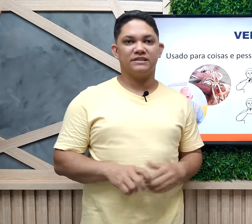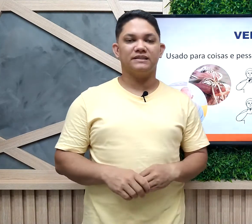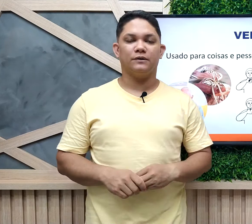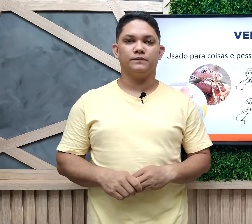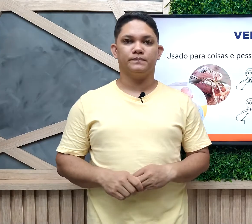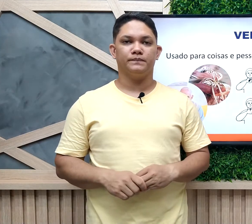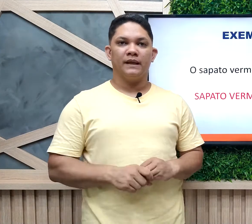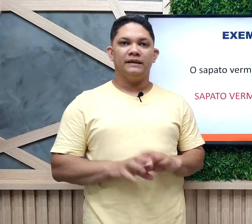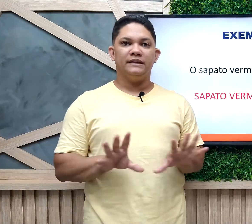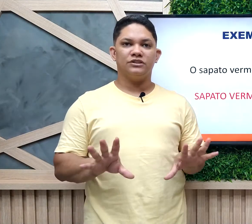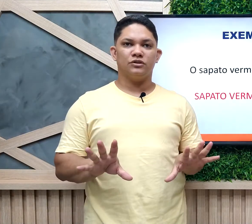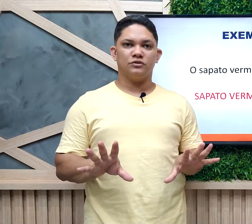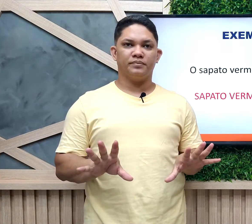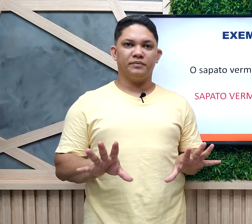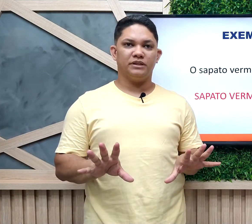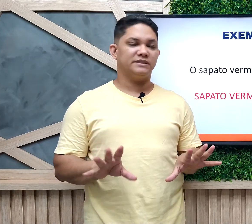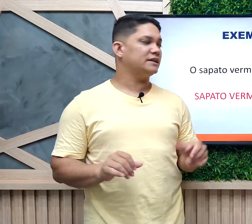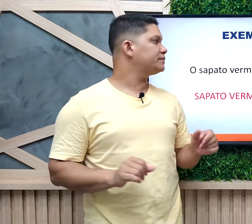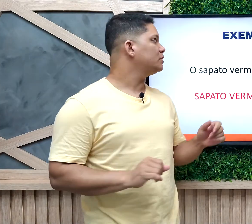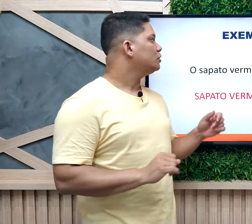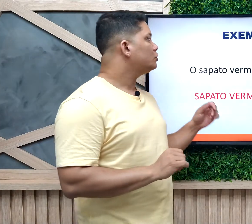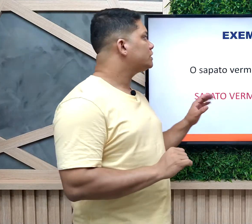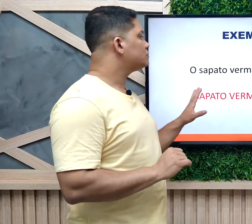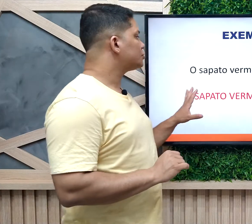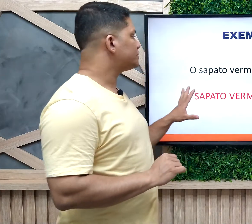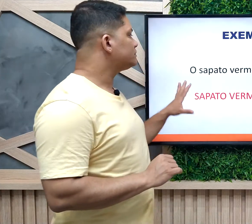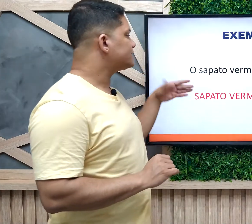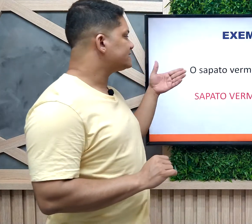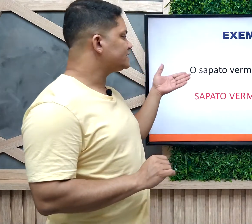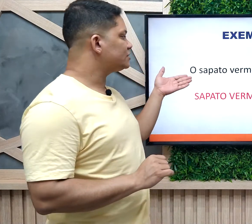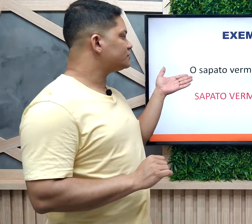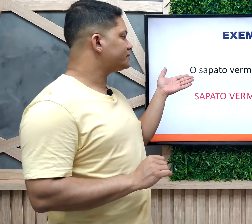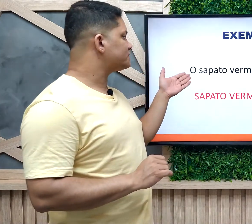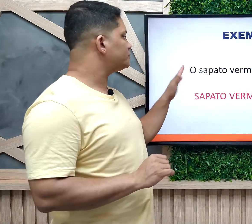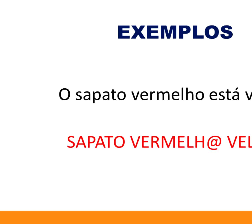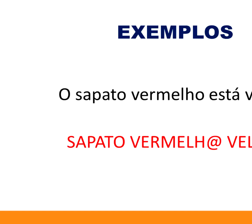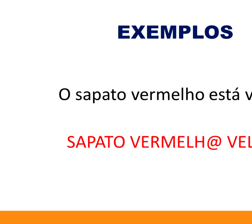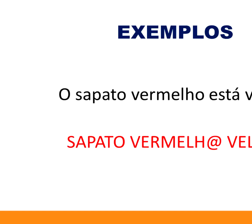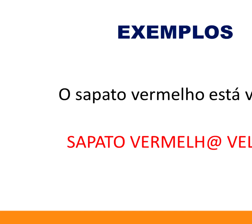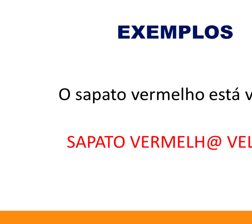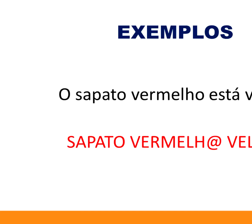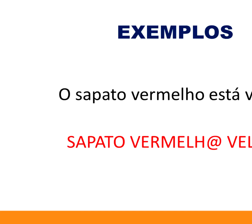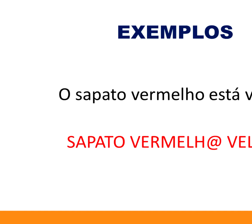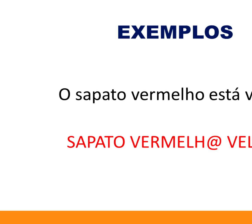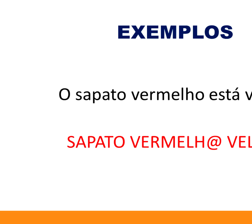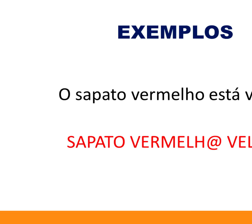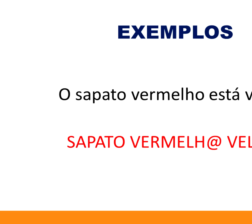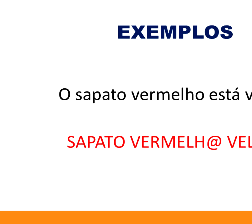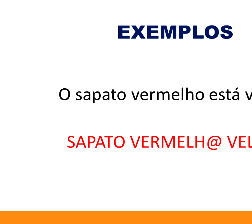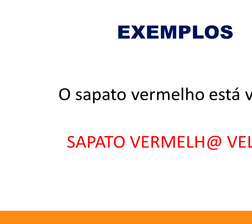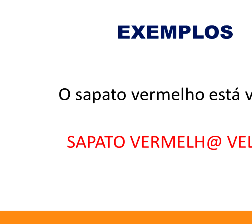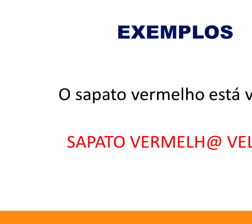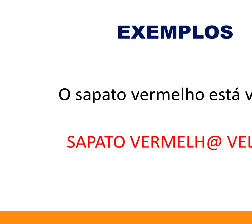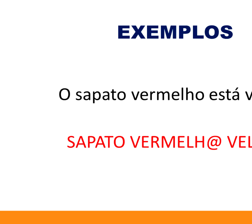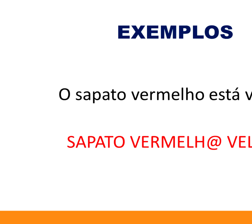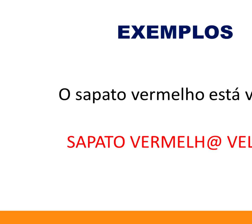sinal. Neste nosso primeiro exemplo, o que nós temos é a seguinte expressão em português: o sapato vermelho